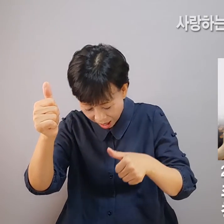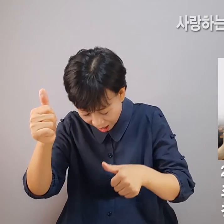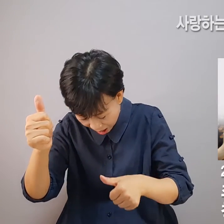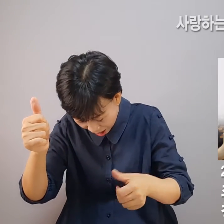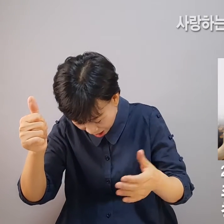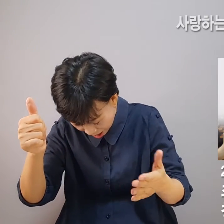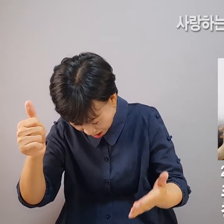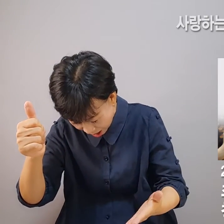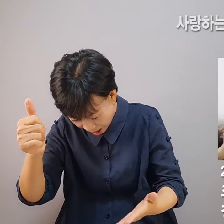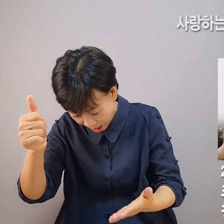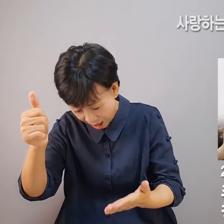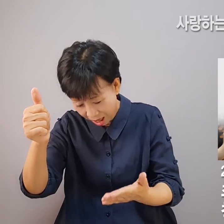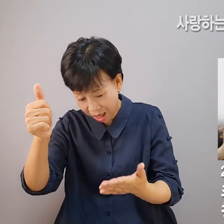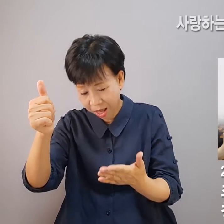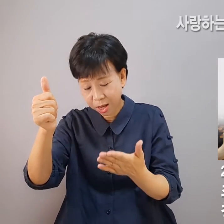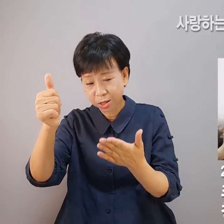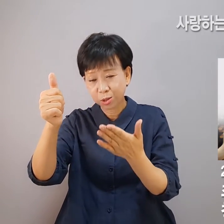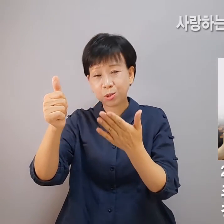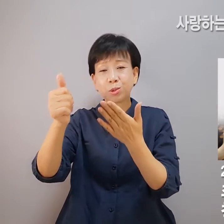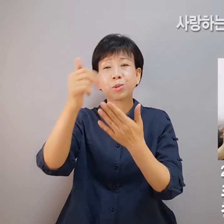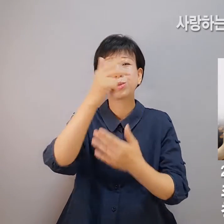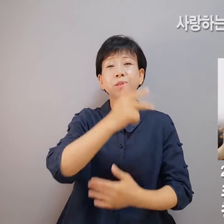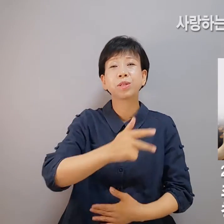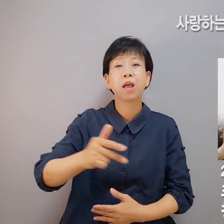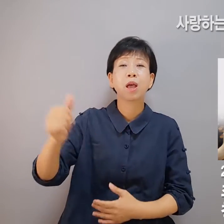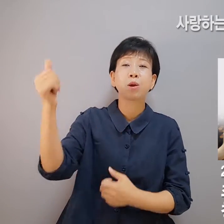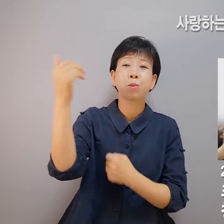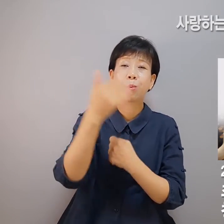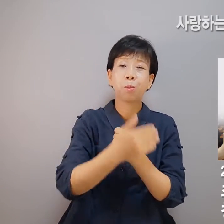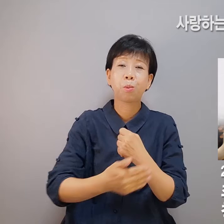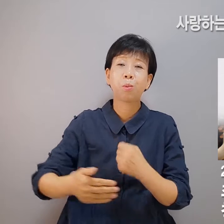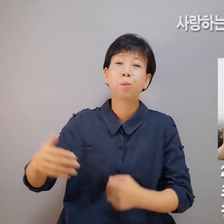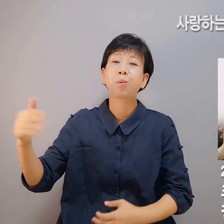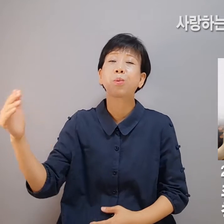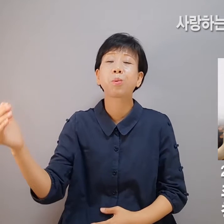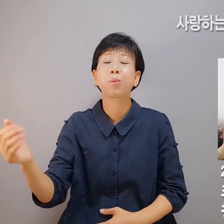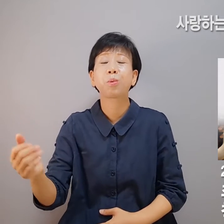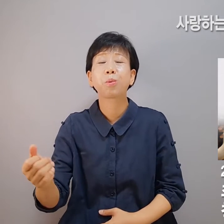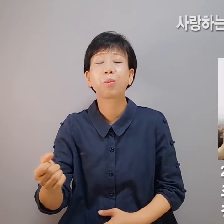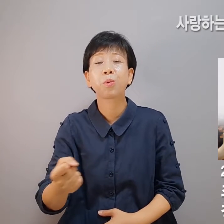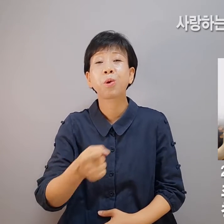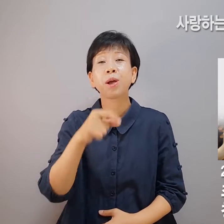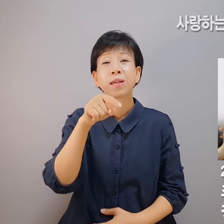경배해. 주 은혜로